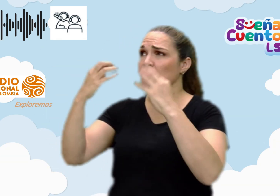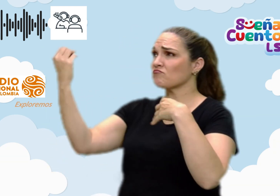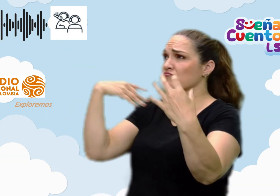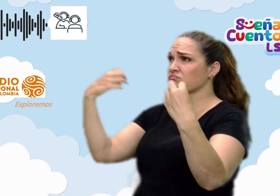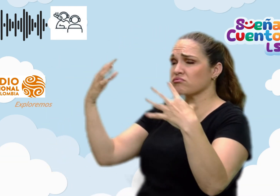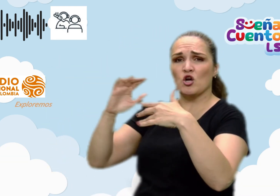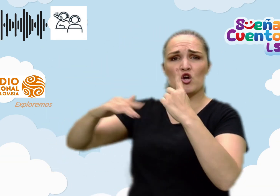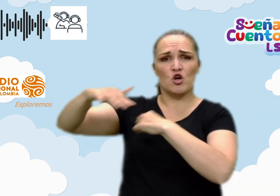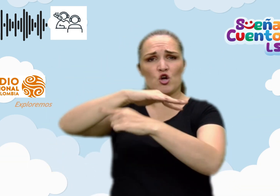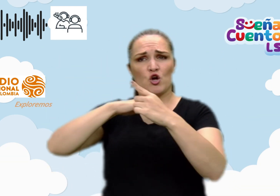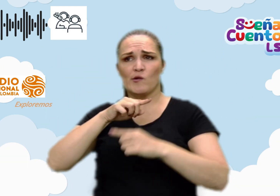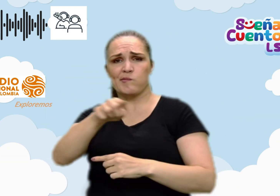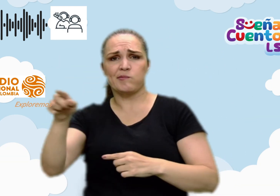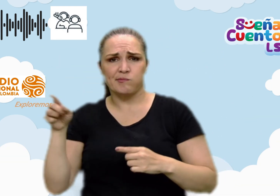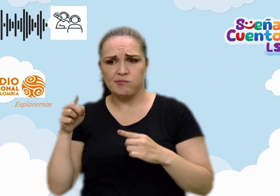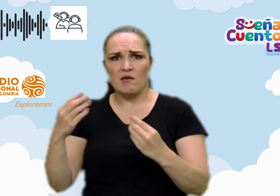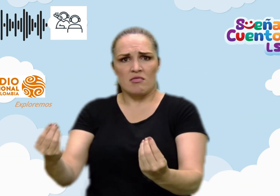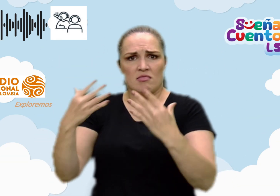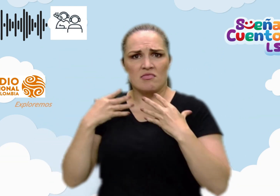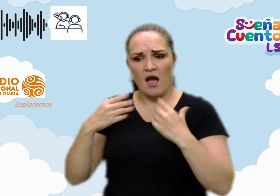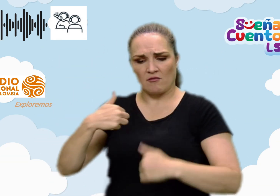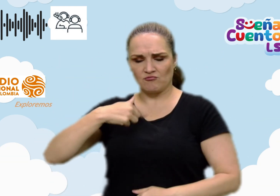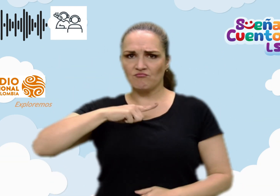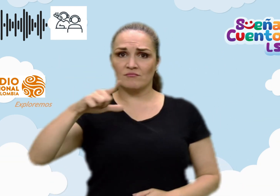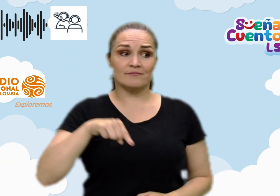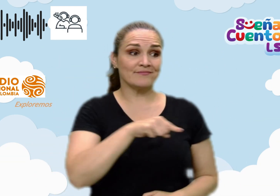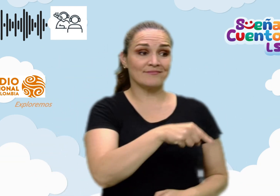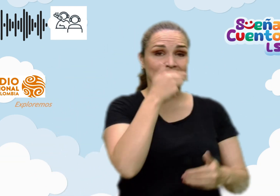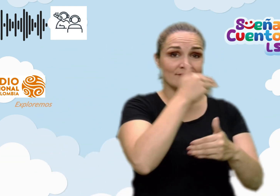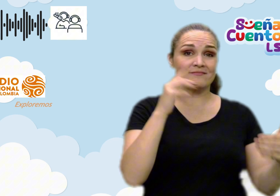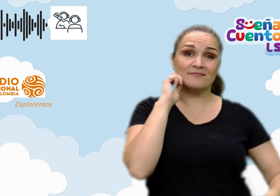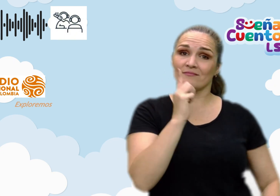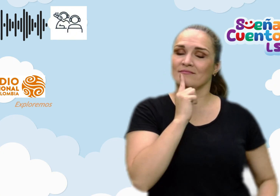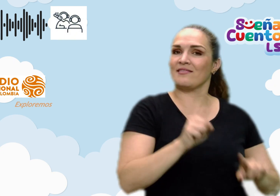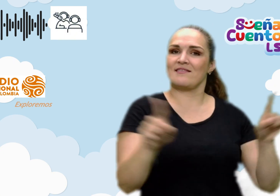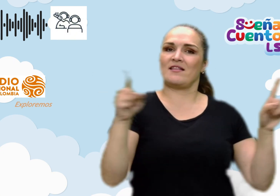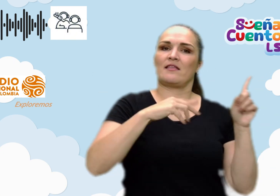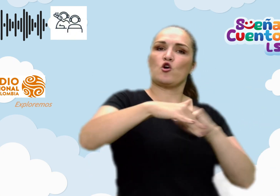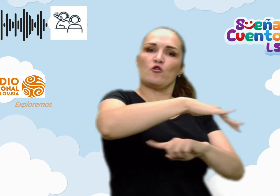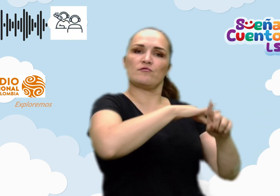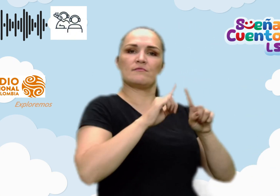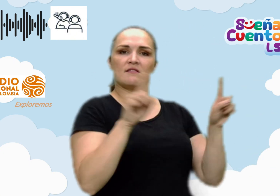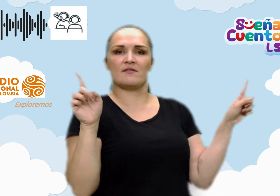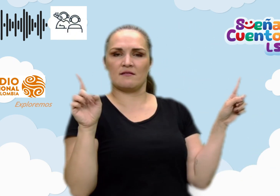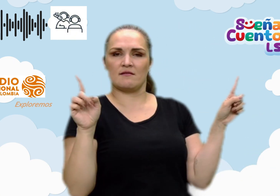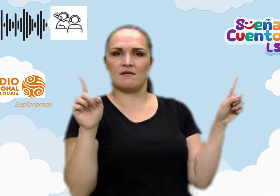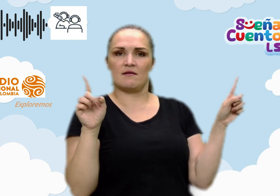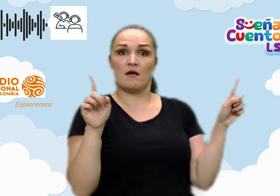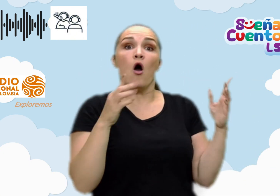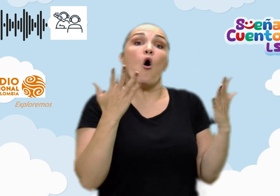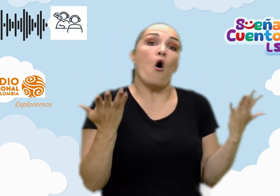la información que recibe, su familia, si tiene un contexto donde Todo. le dan el liderazgo, mientras que los niños sordos